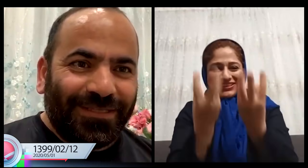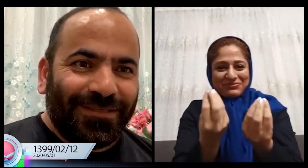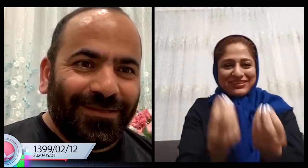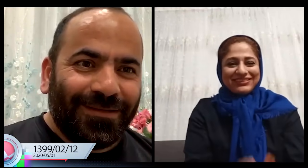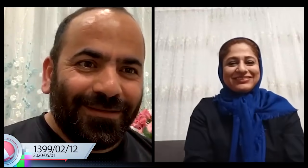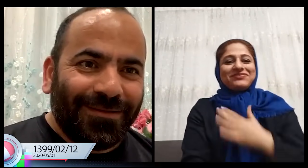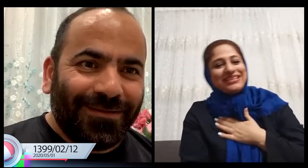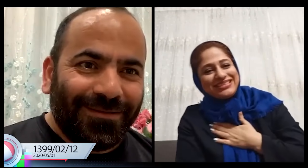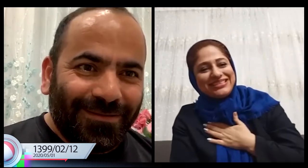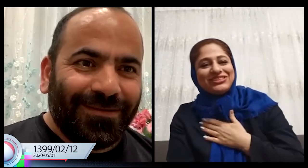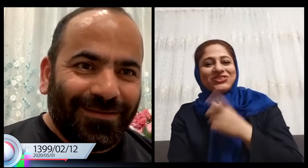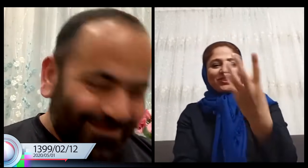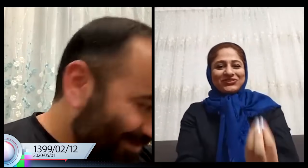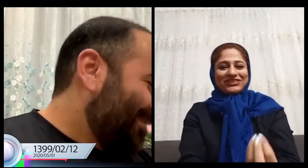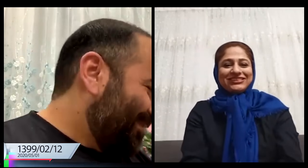خوبین؟